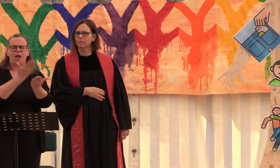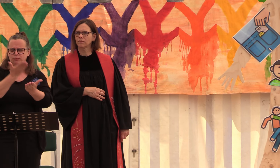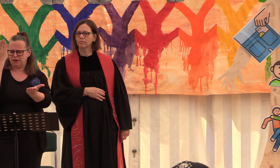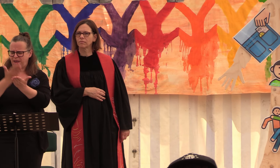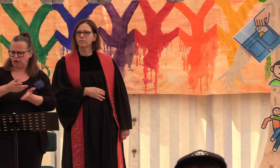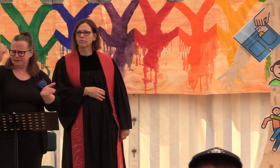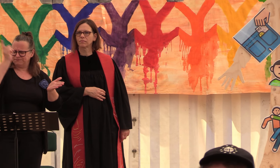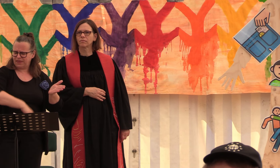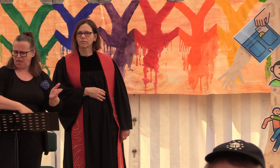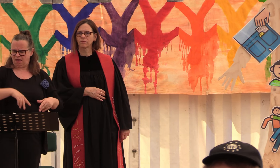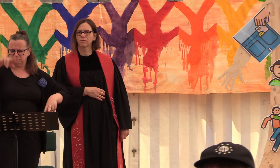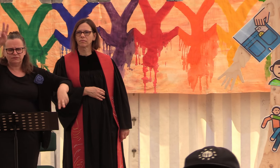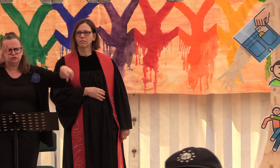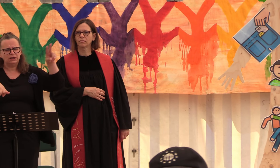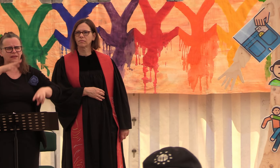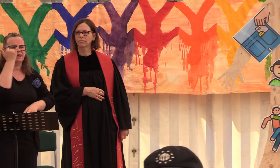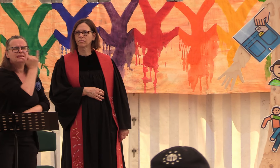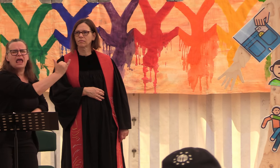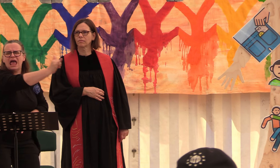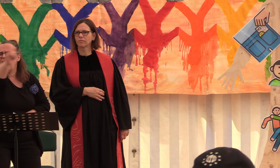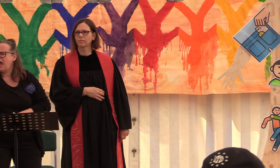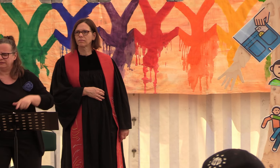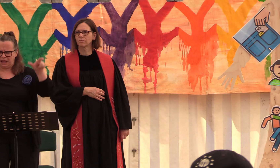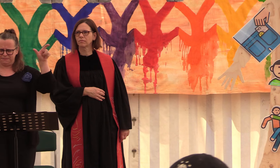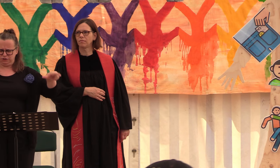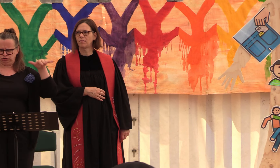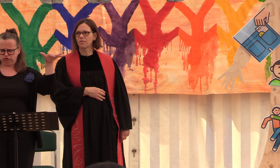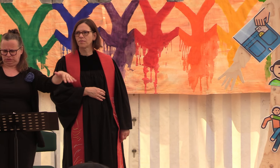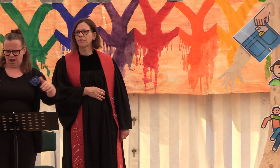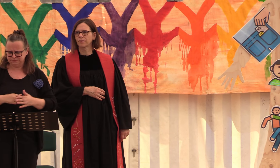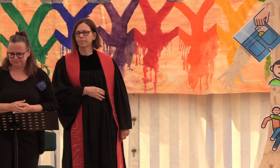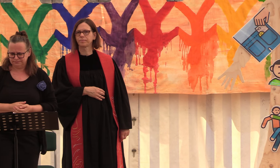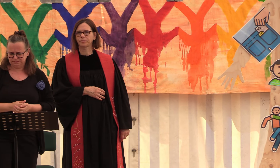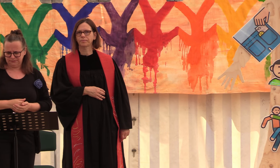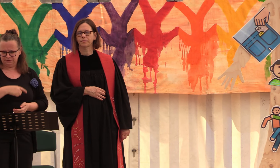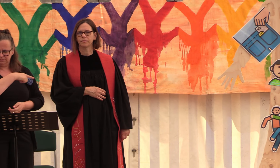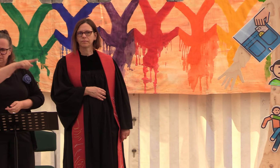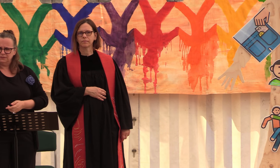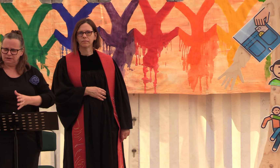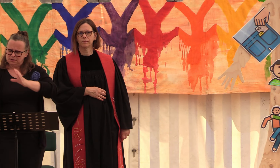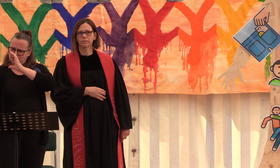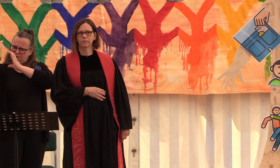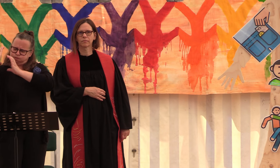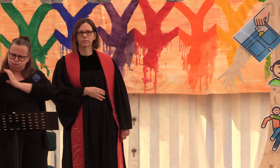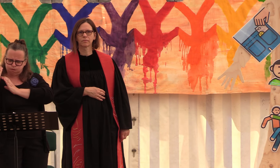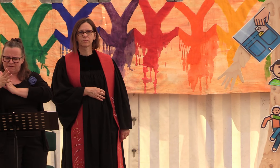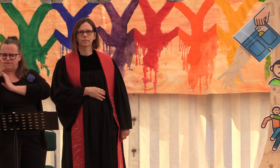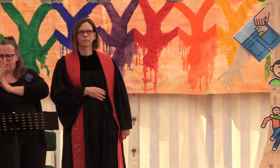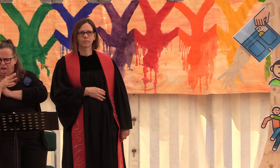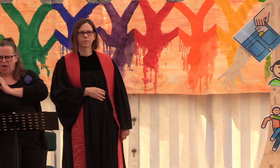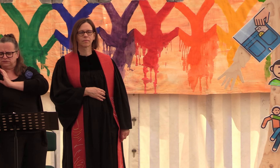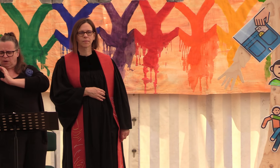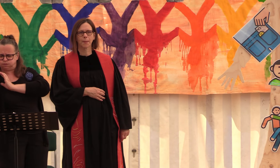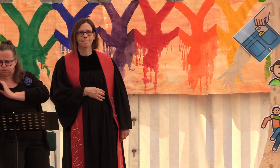Es gibt viele Beispiele für Fehler. Und wir alle machen verschiedene Fehler, jeder